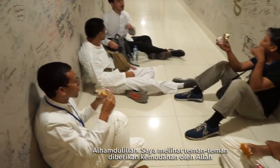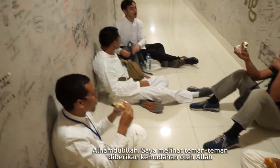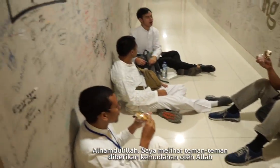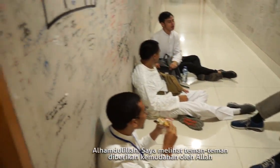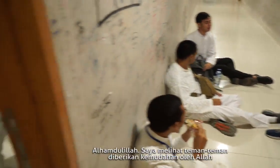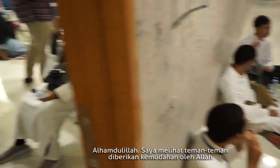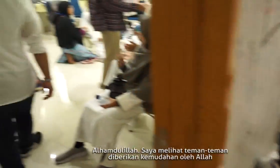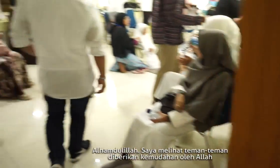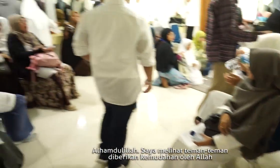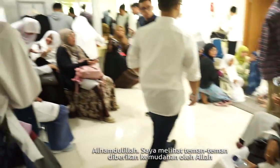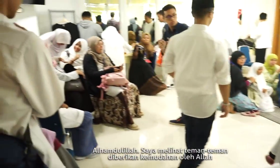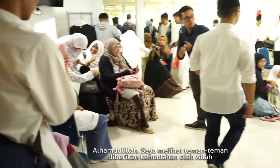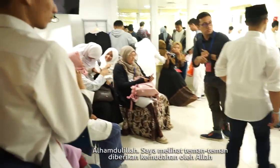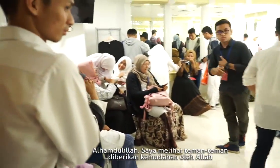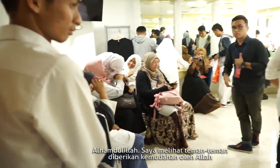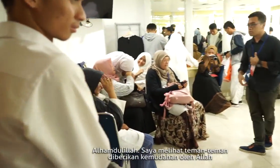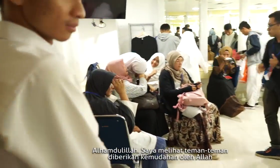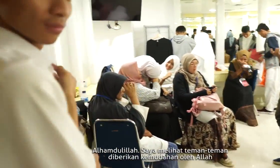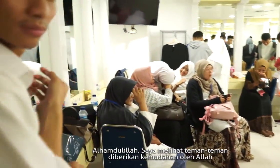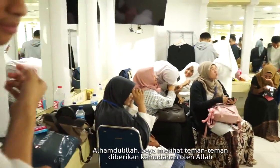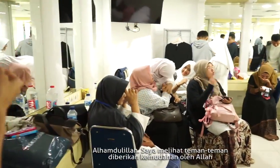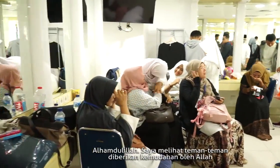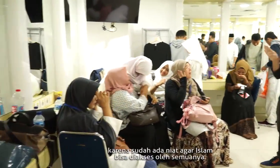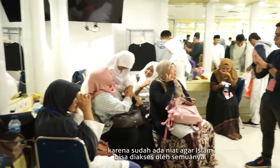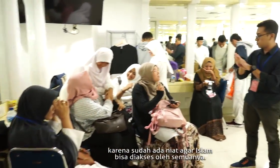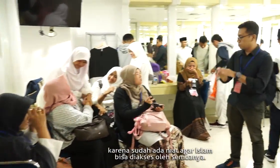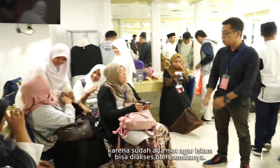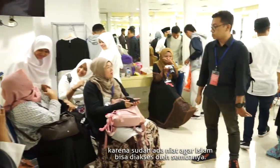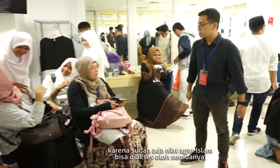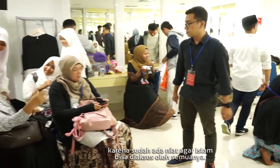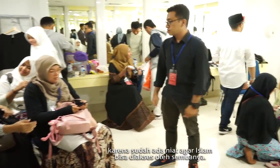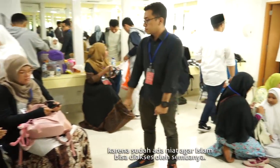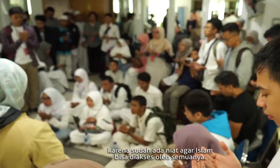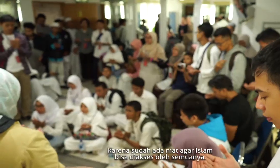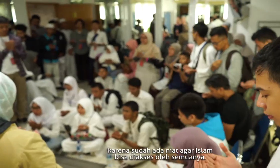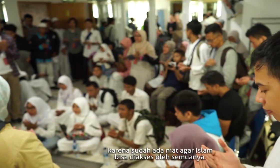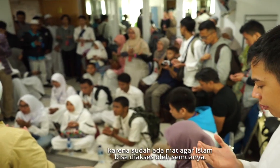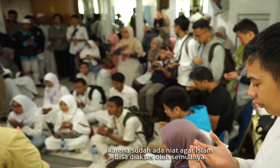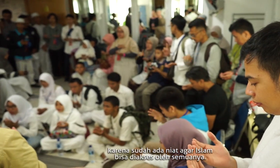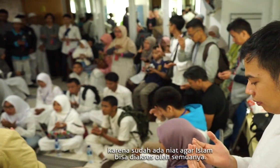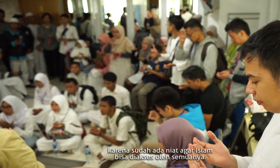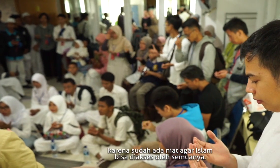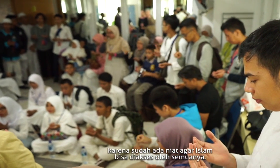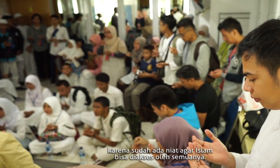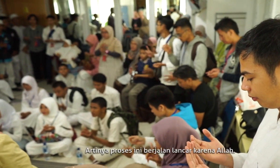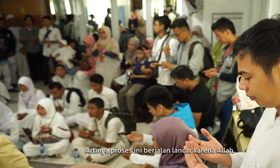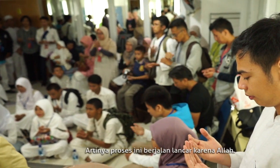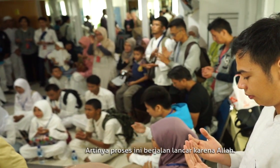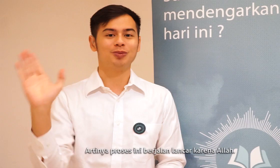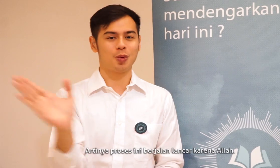Alhamdulillah, saya melihat teman-teman diberikan kemudahan oleh Allah karena sudah ada niat agar Islam bisa diakses oleh semuanya. Artinya,